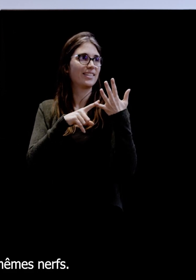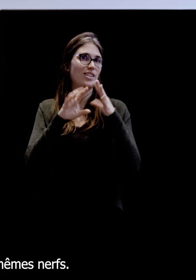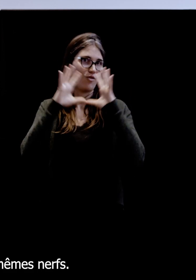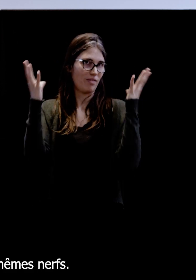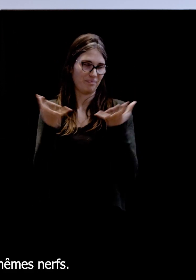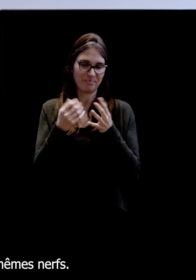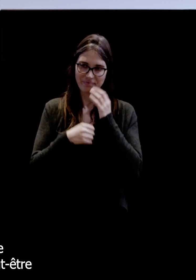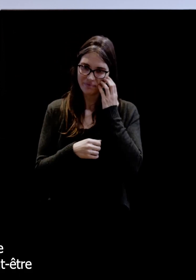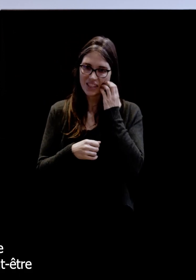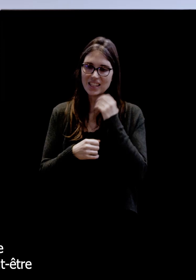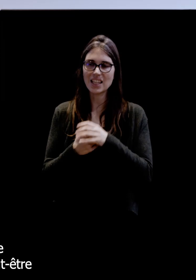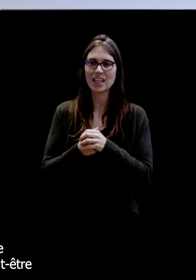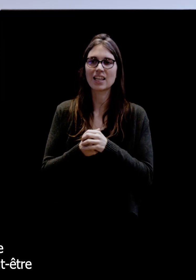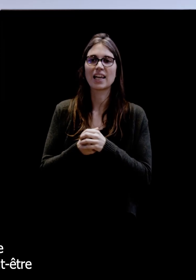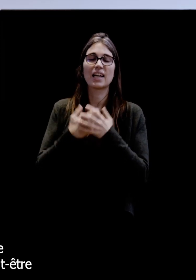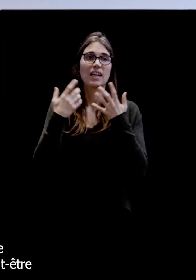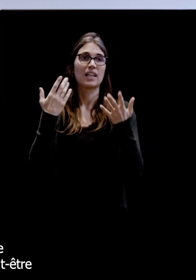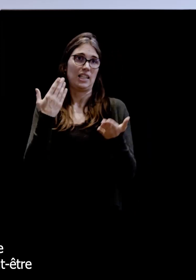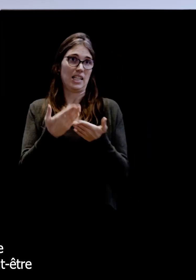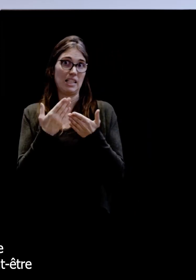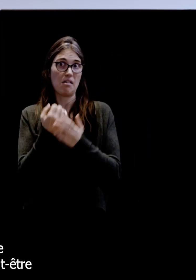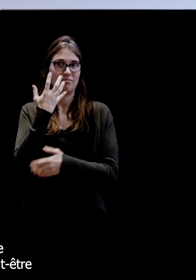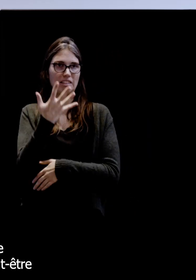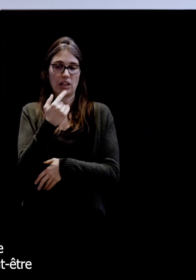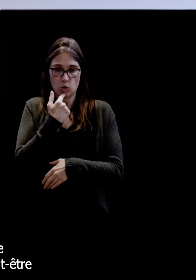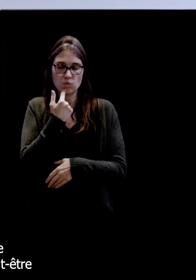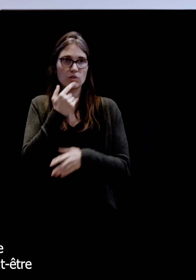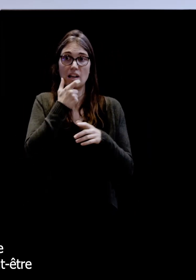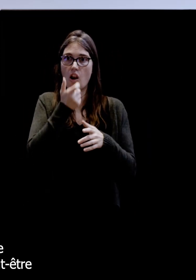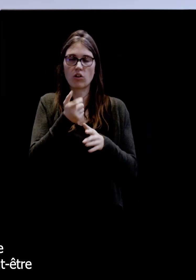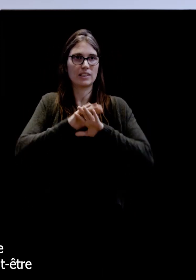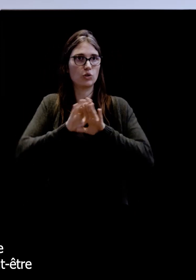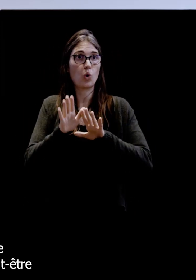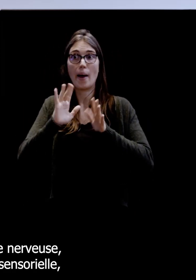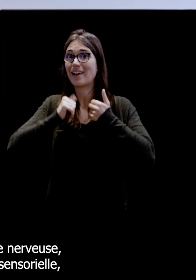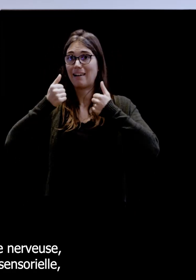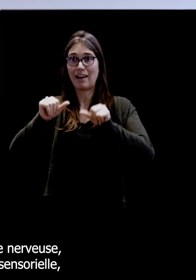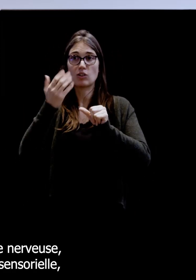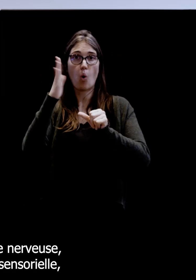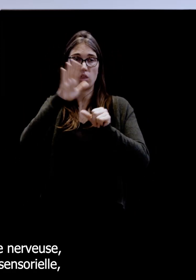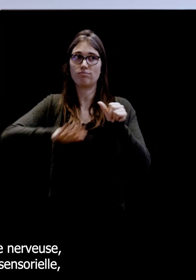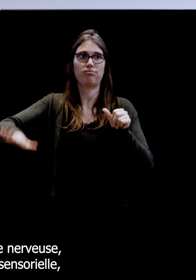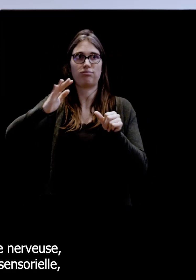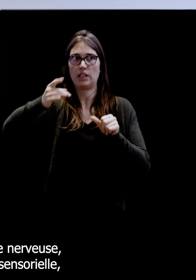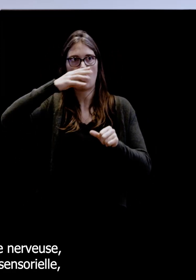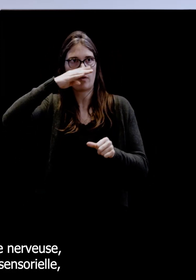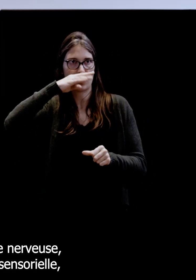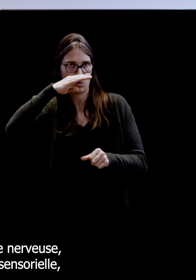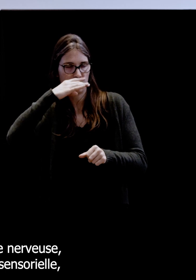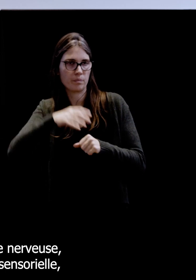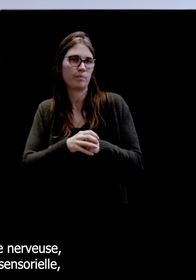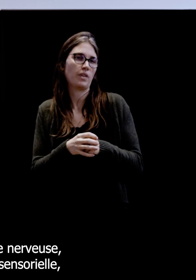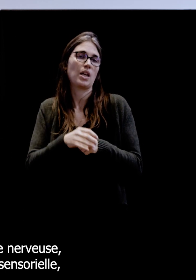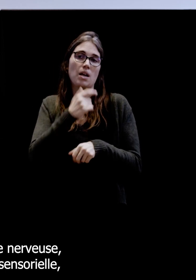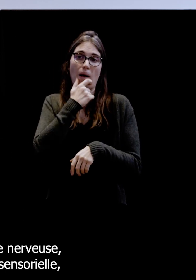médié par les mêmes nerfs. Et ça marche, a priori, même si peut-être, il y a un doute sur la partie nerveuse,